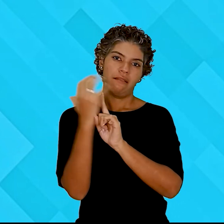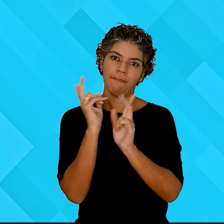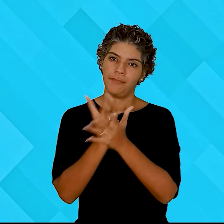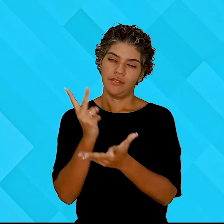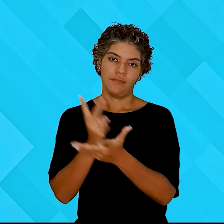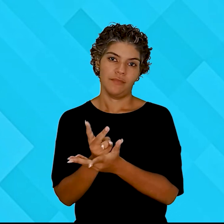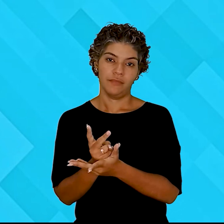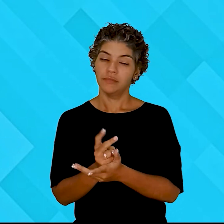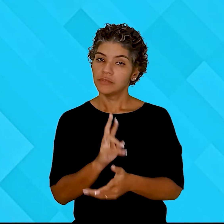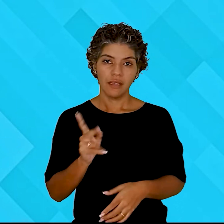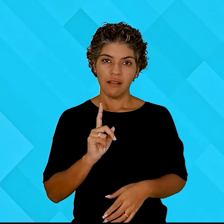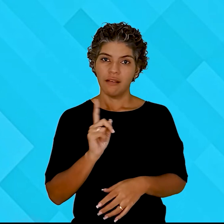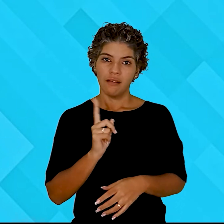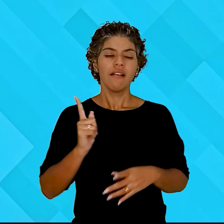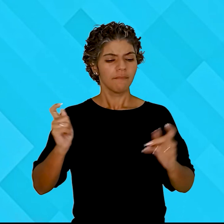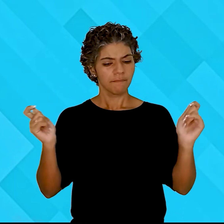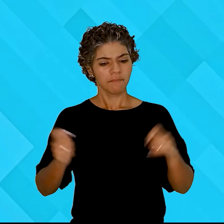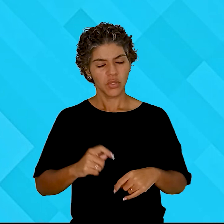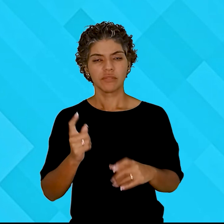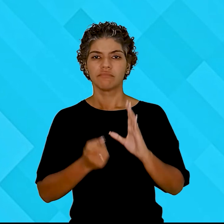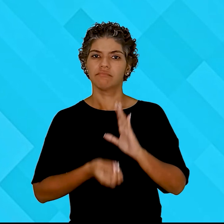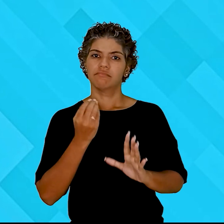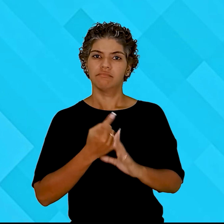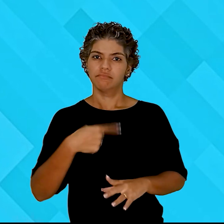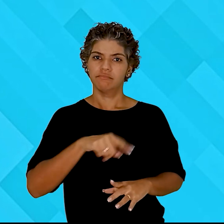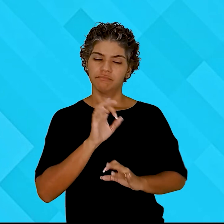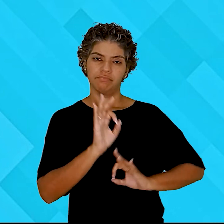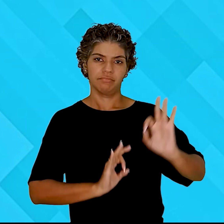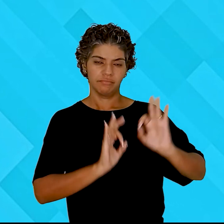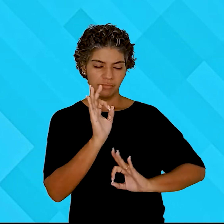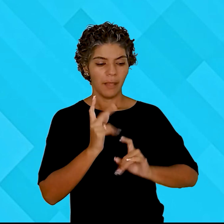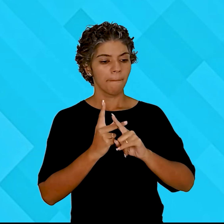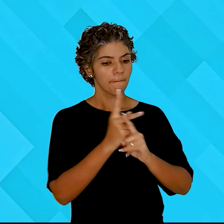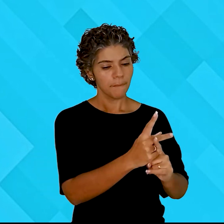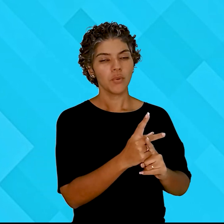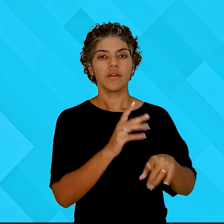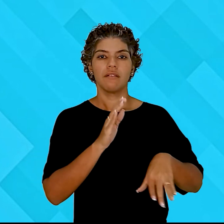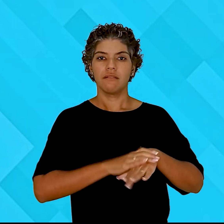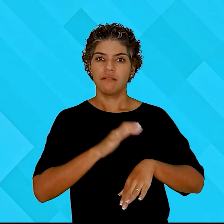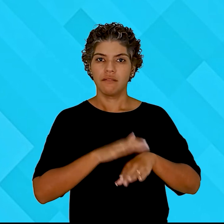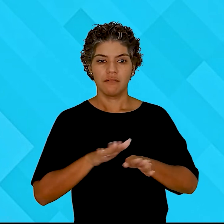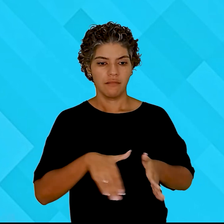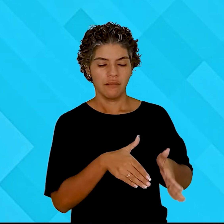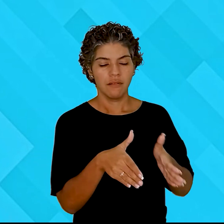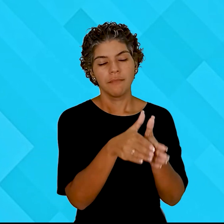criar seus próprios projetos, buscar seus próprios recursos, se inscrever em editais e, ao mesmo tempo, ter a